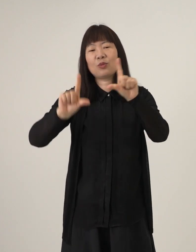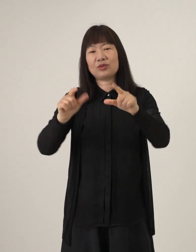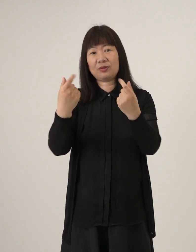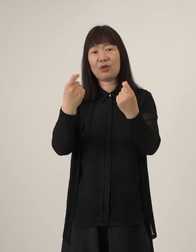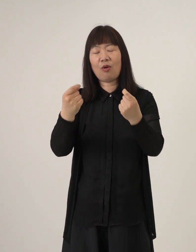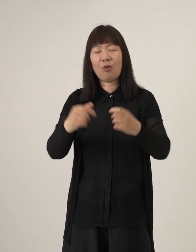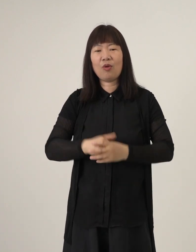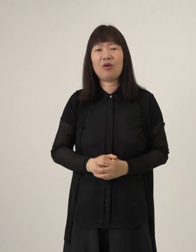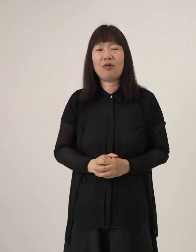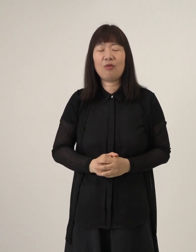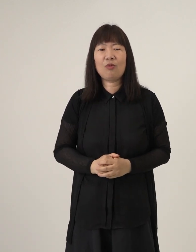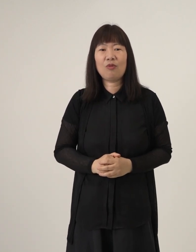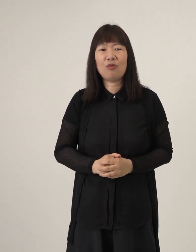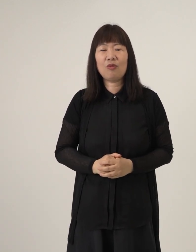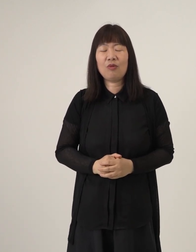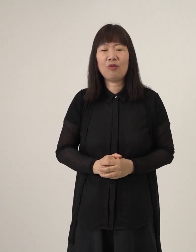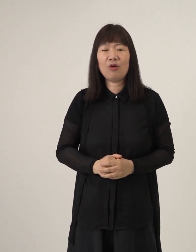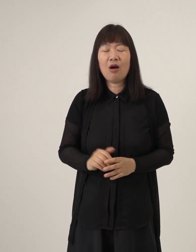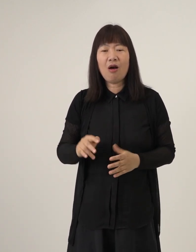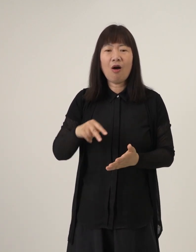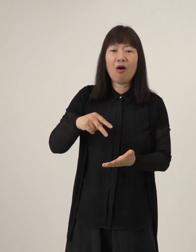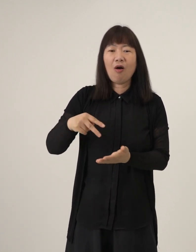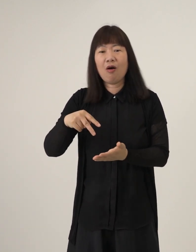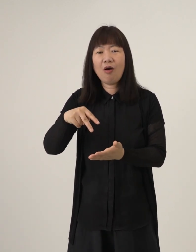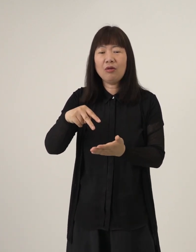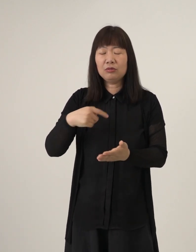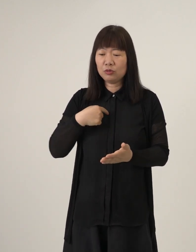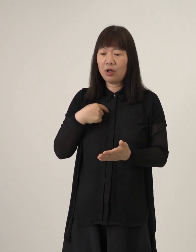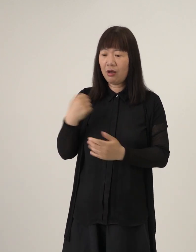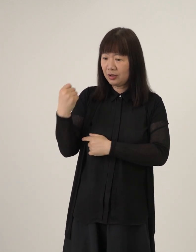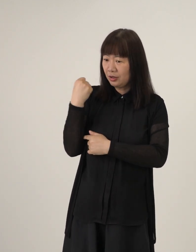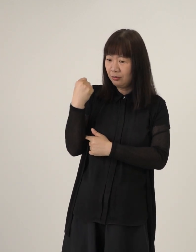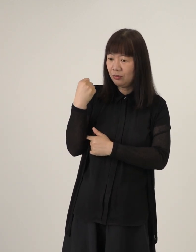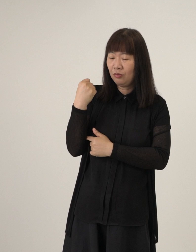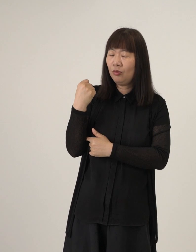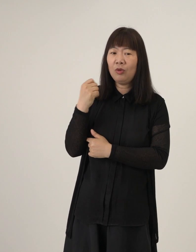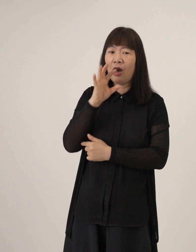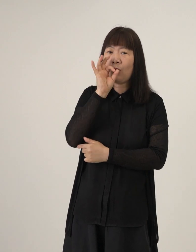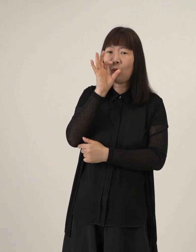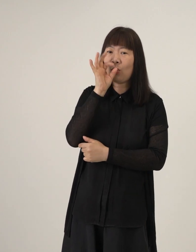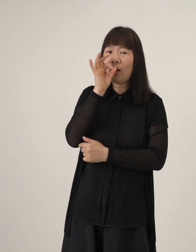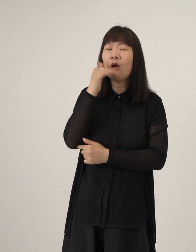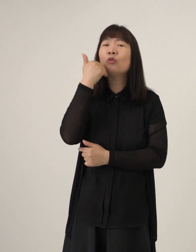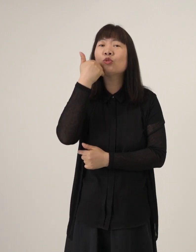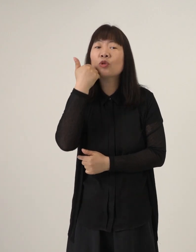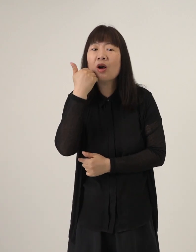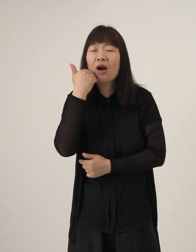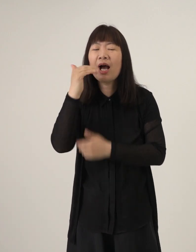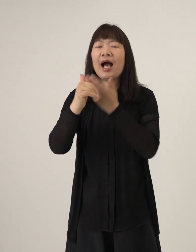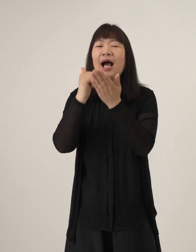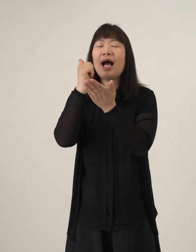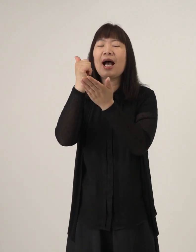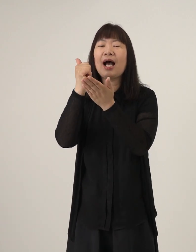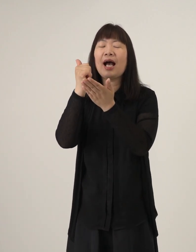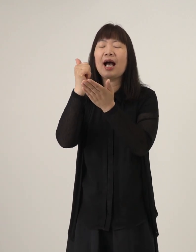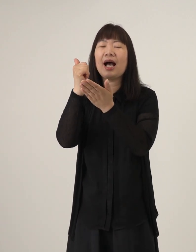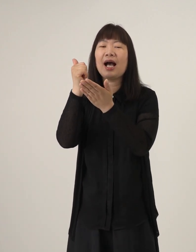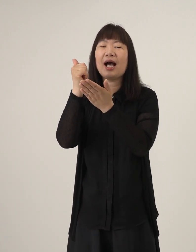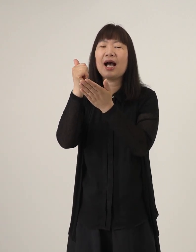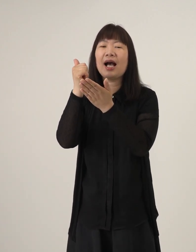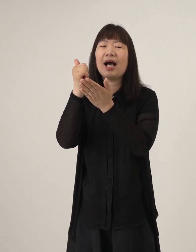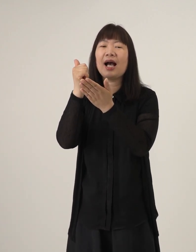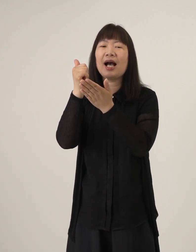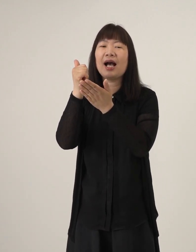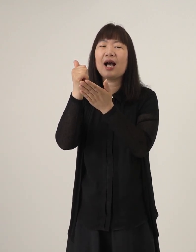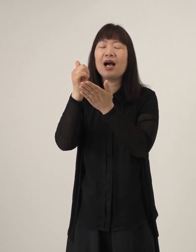이거 하는데 이게 내 힘으로 지금 어떻게 되는 문제가 아니라는 뜻이에요. 누구에게? 이방의